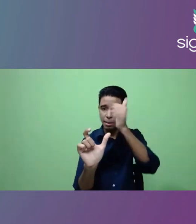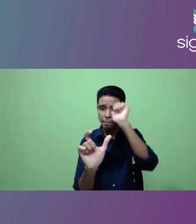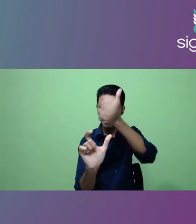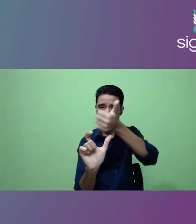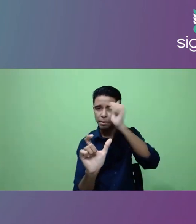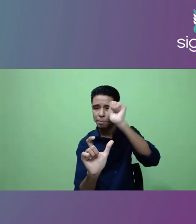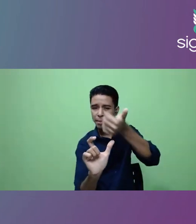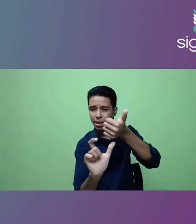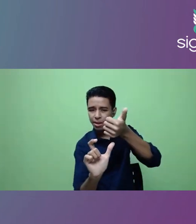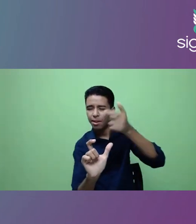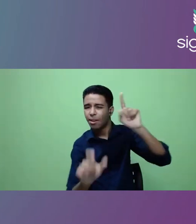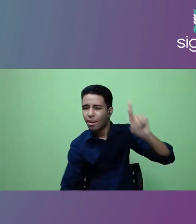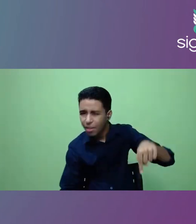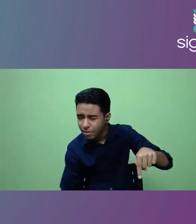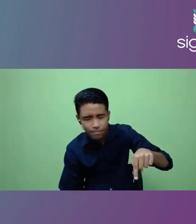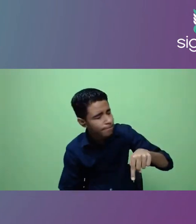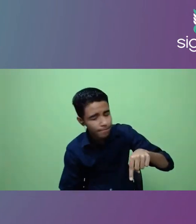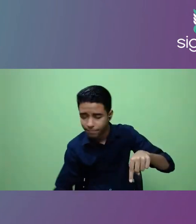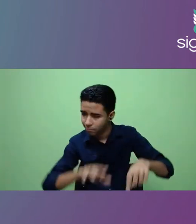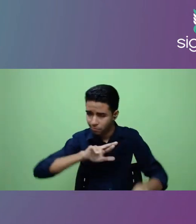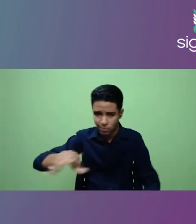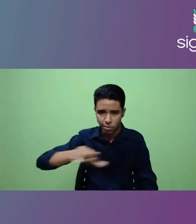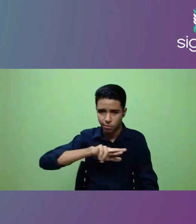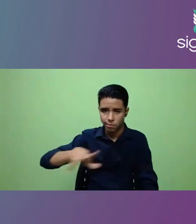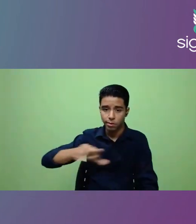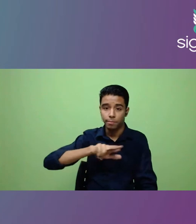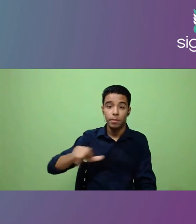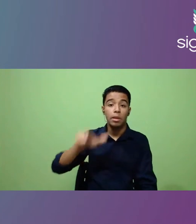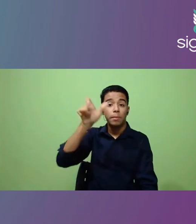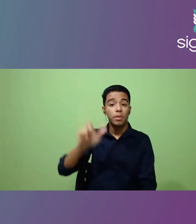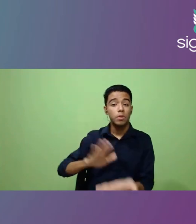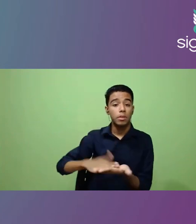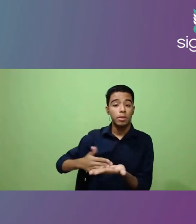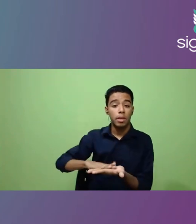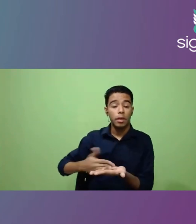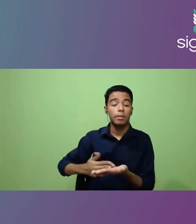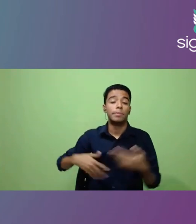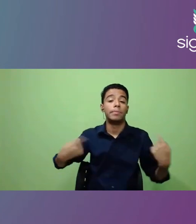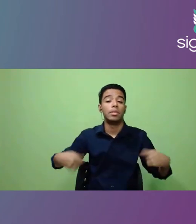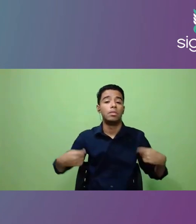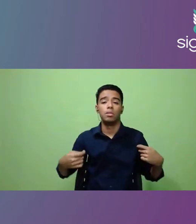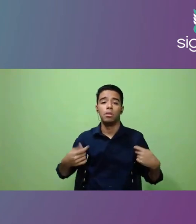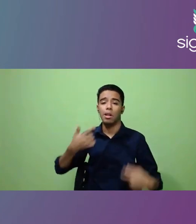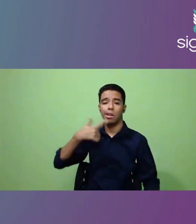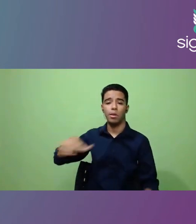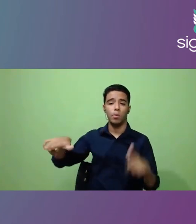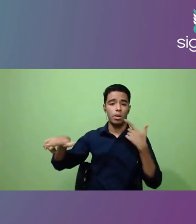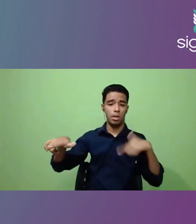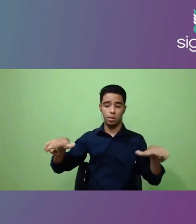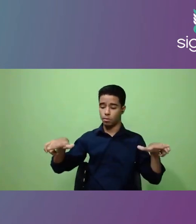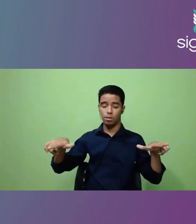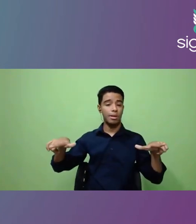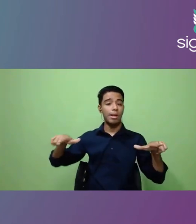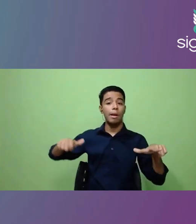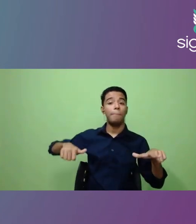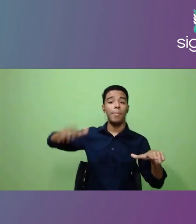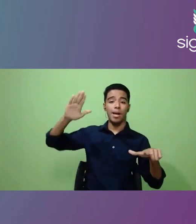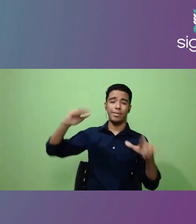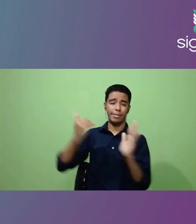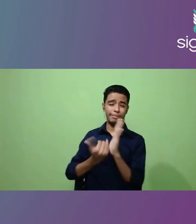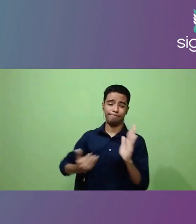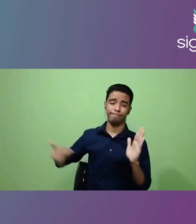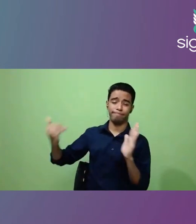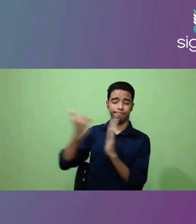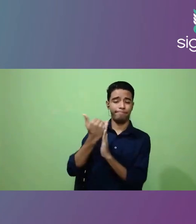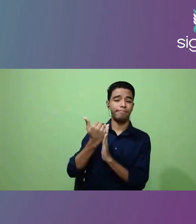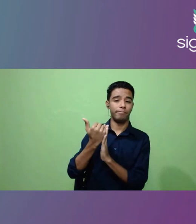precisa muito mais do que apenas a língua para dar conta de uma interpretação. Saber a língua te